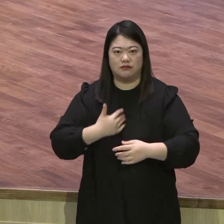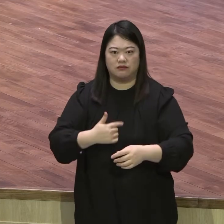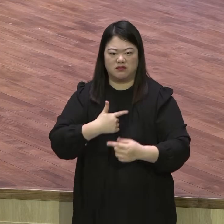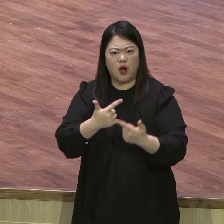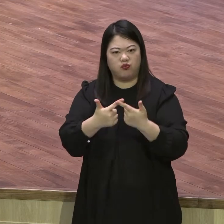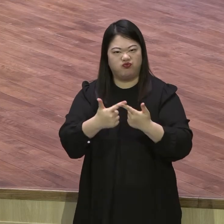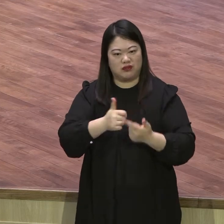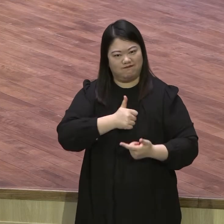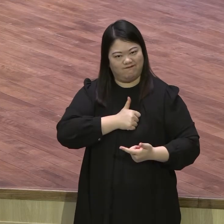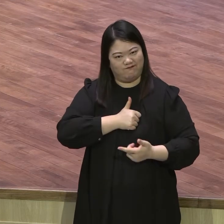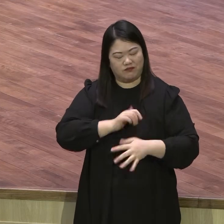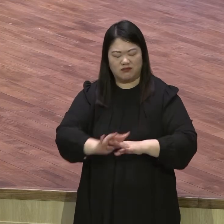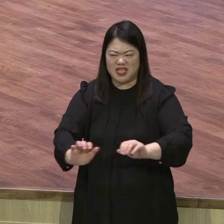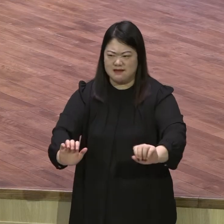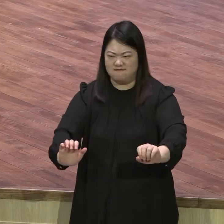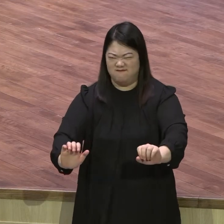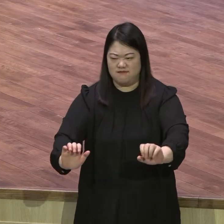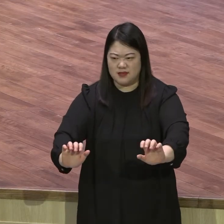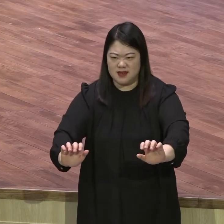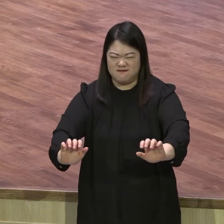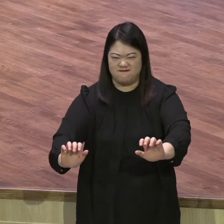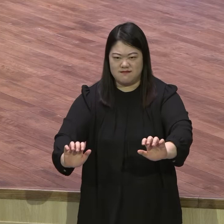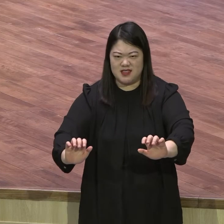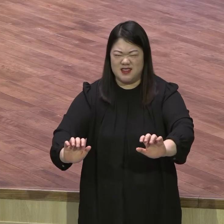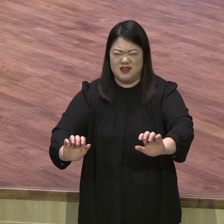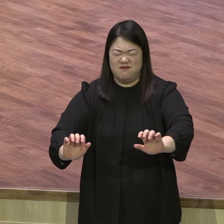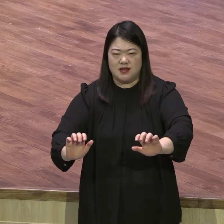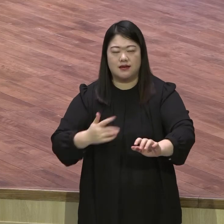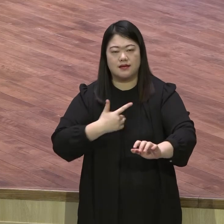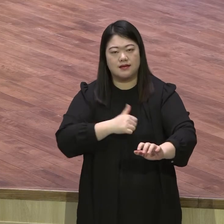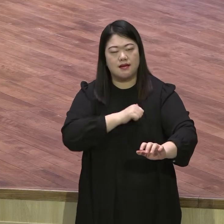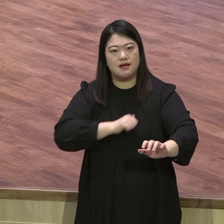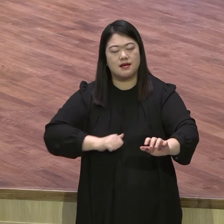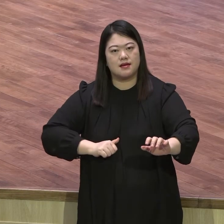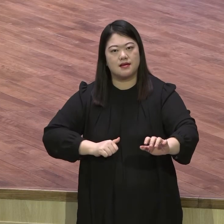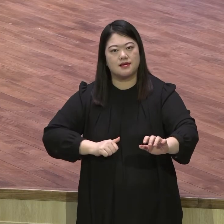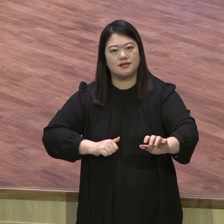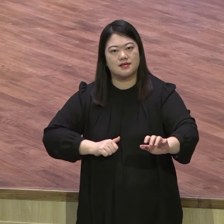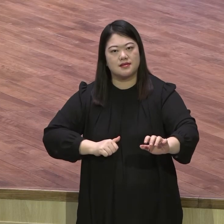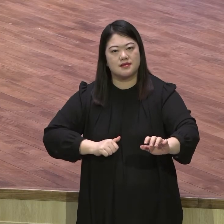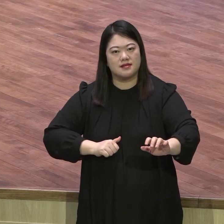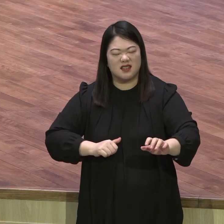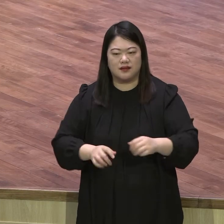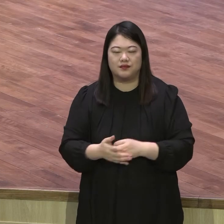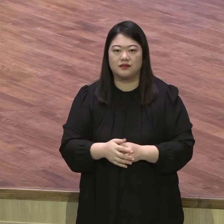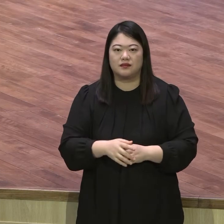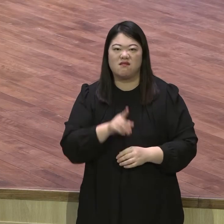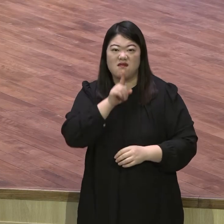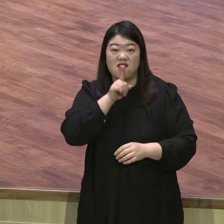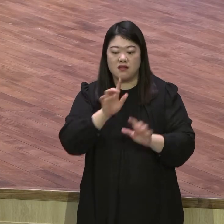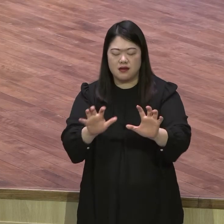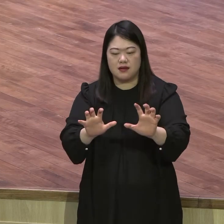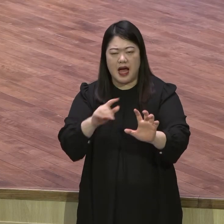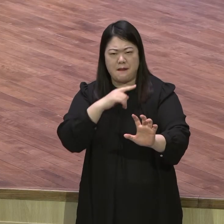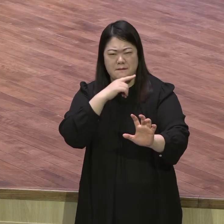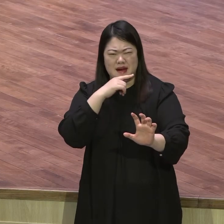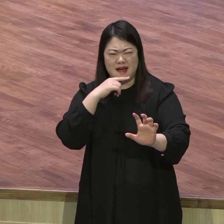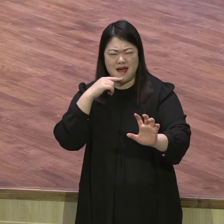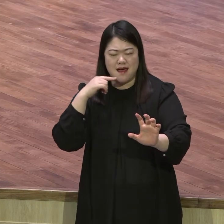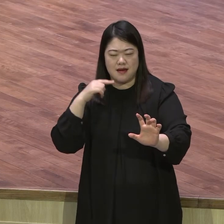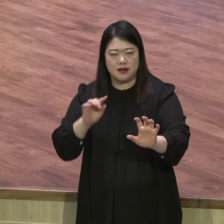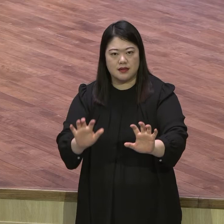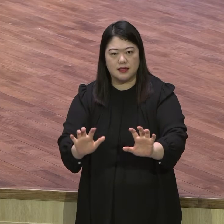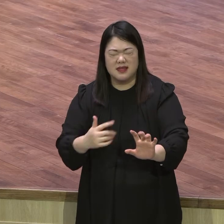뻗어. 그냥 위에 알레 중간 때려 피가 다 터져버려 엉덩이. 그리고 전라도 저 선병 하나